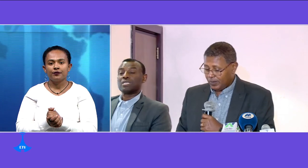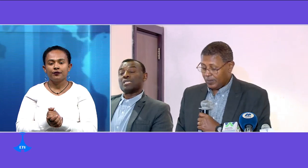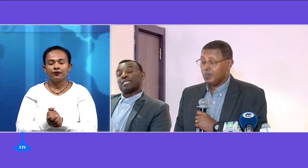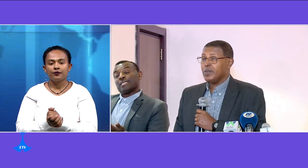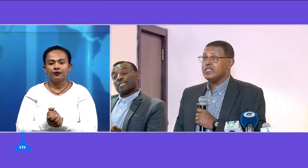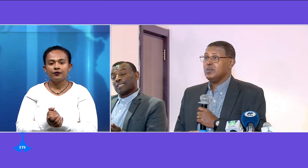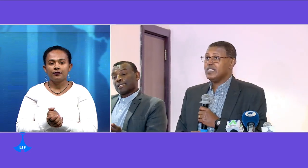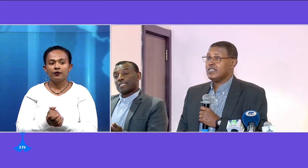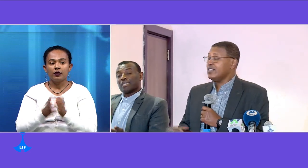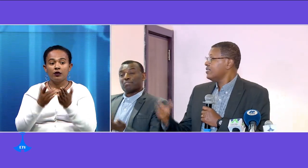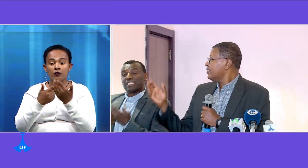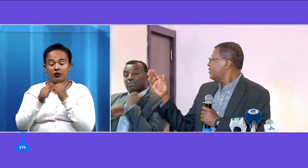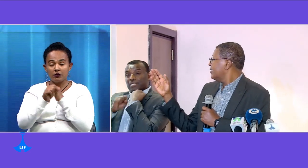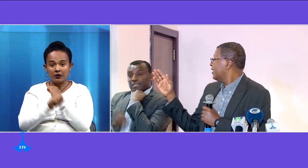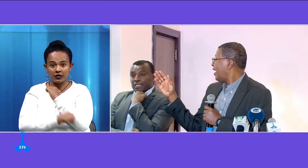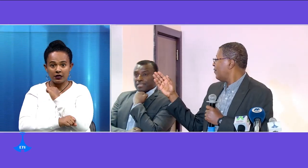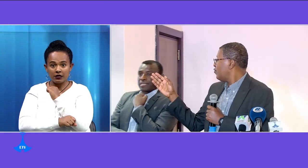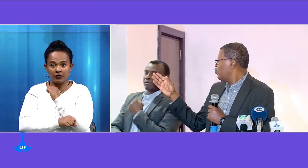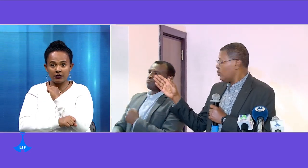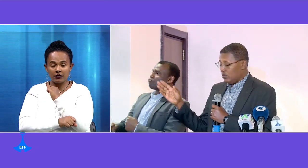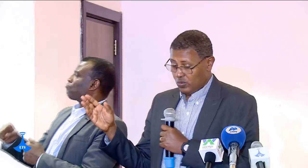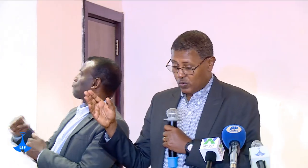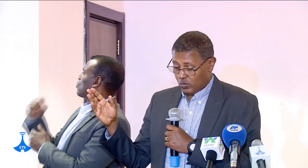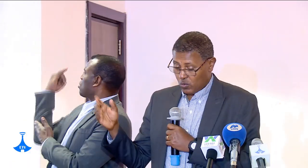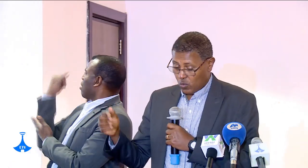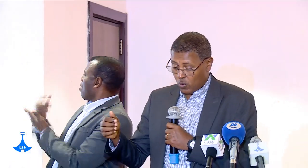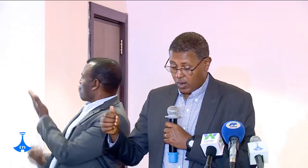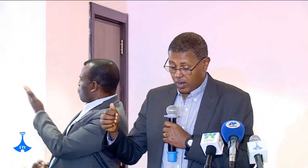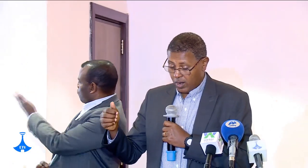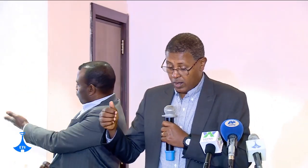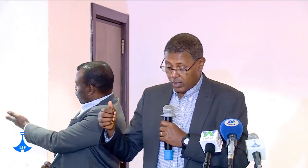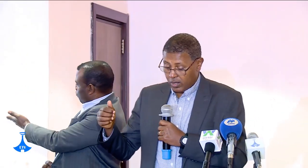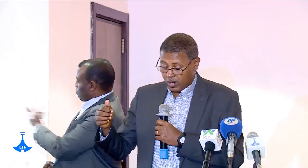إنجري بيزي مسارات غرافون